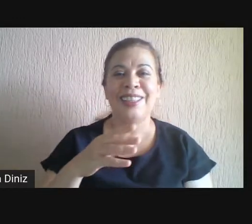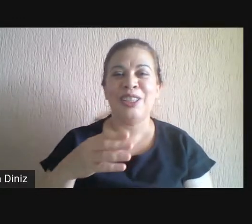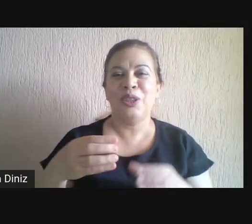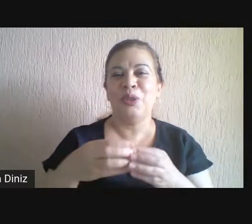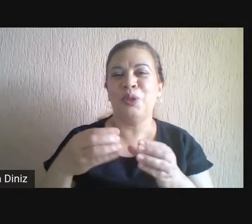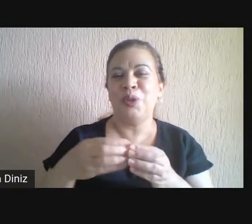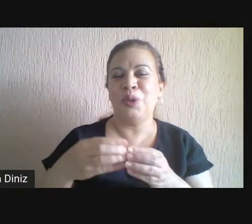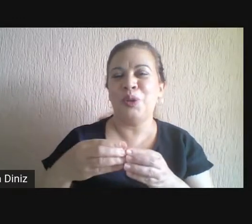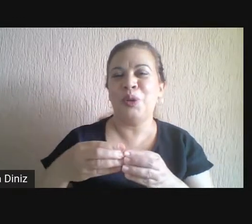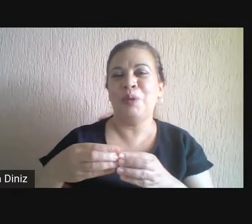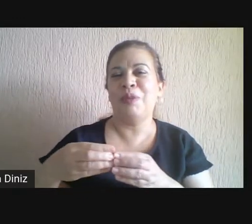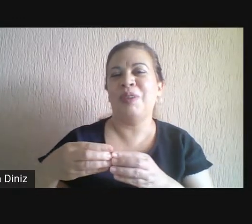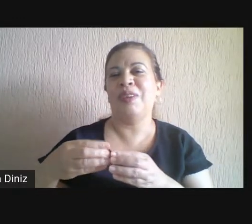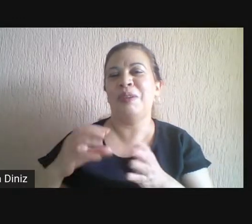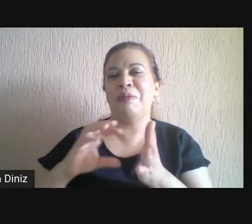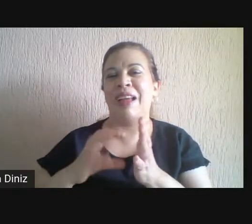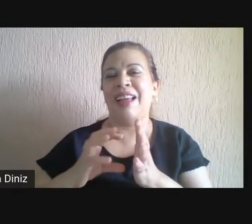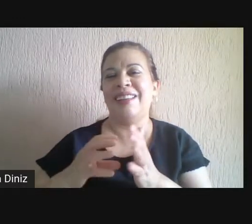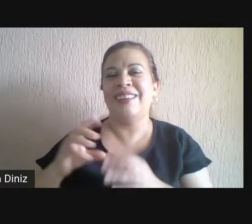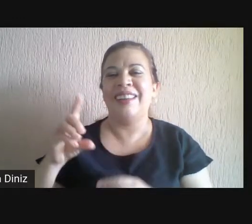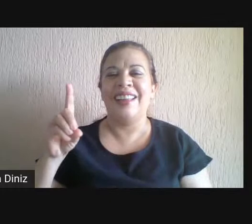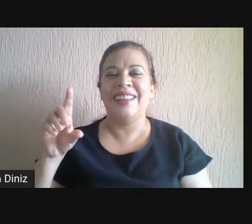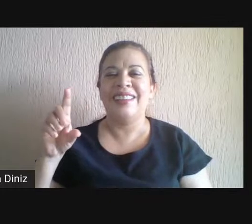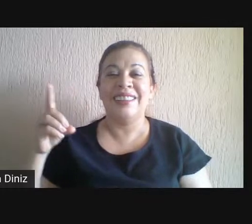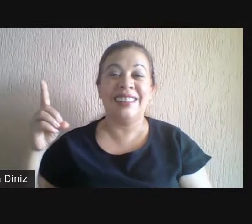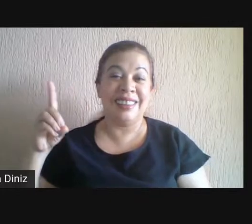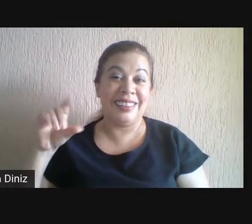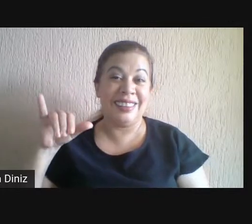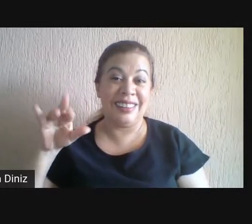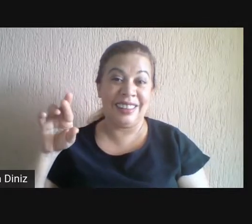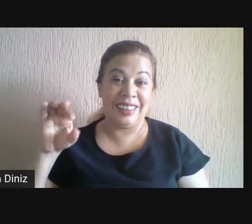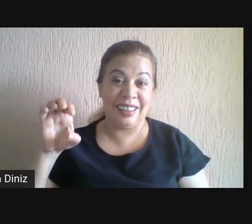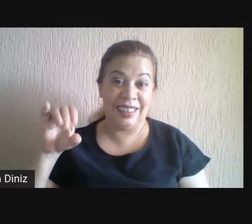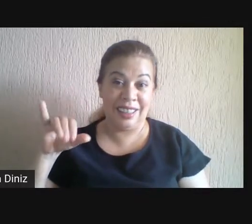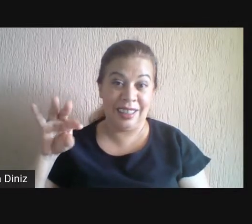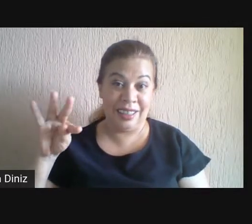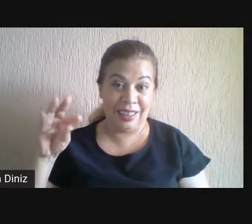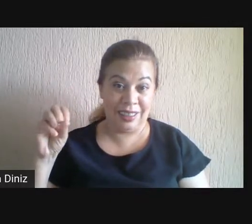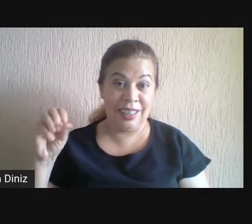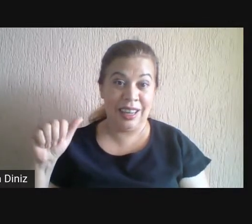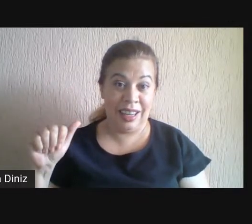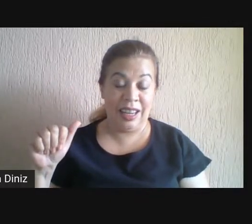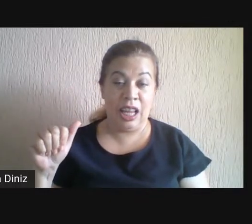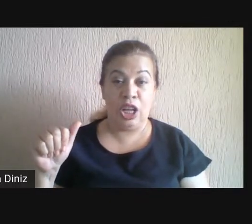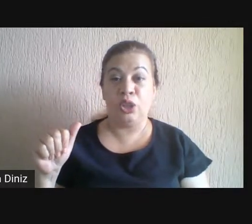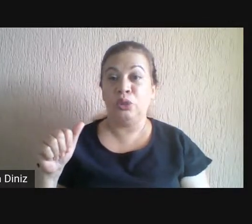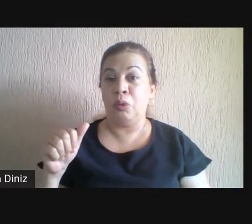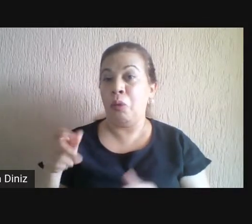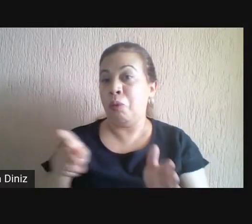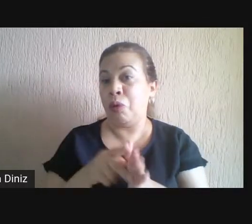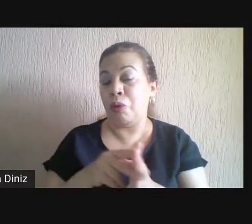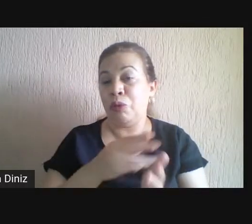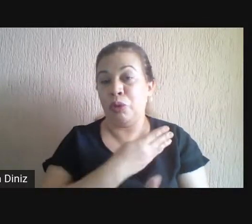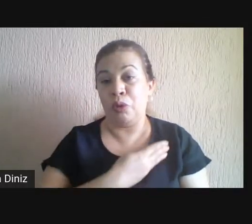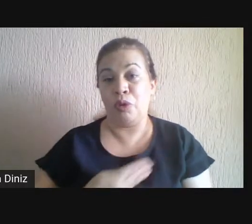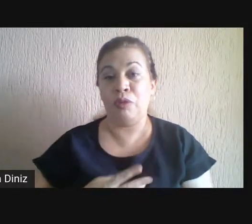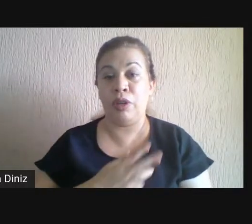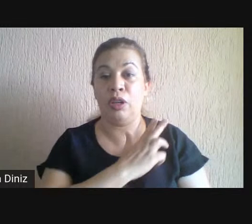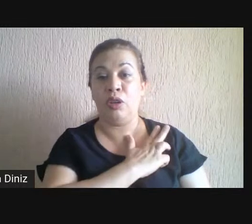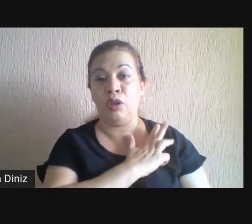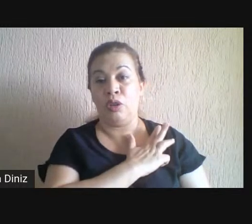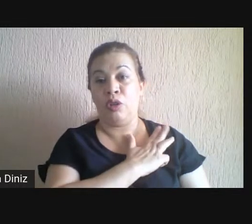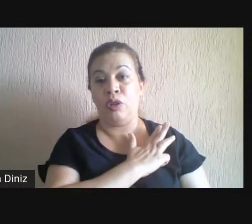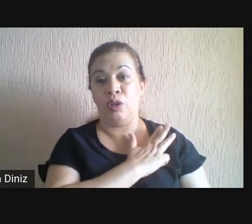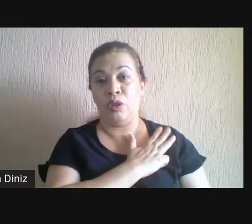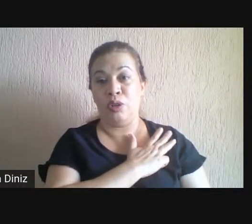desbaratada, esmagada politicamente naquele período do governo Lula. Mas foi de setores das corporações